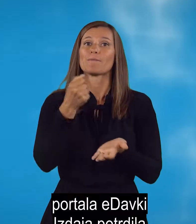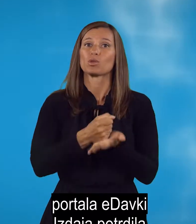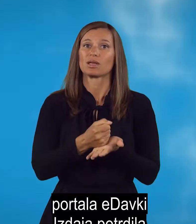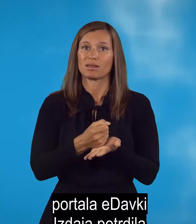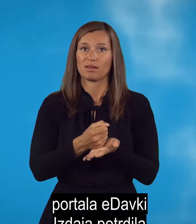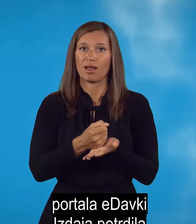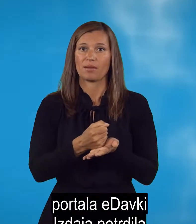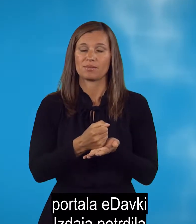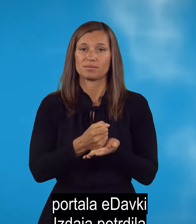potrdila,